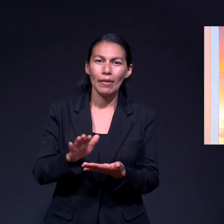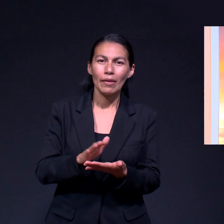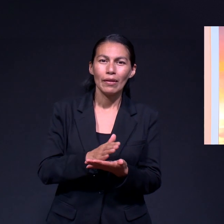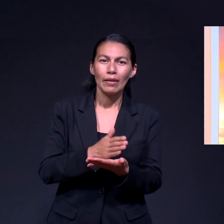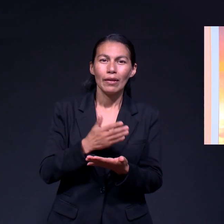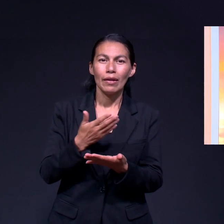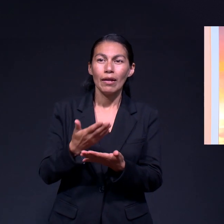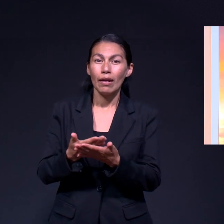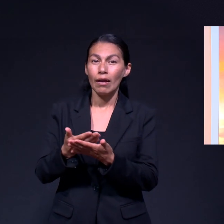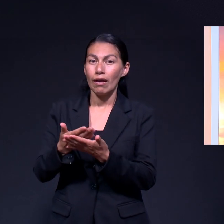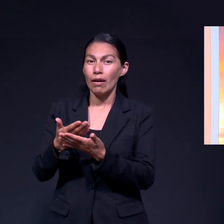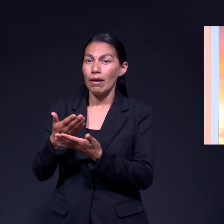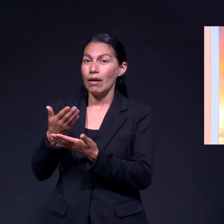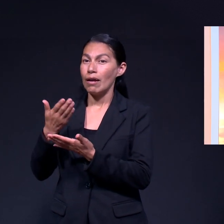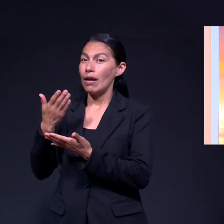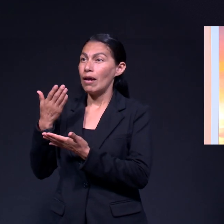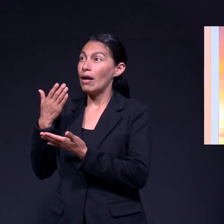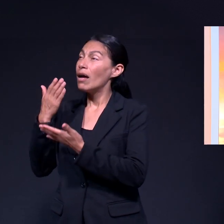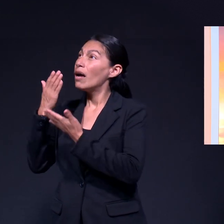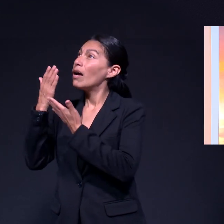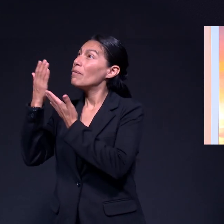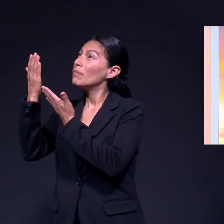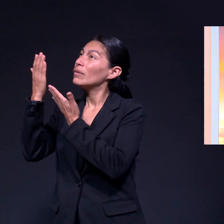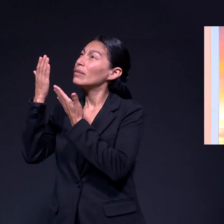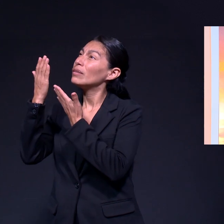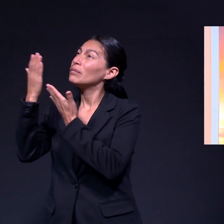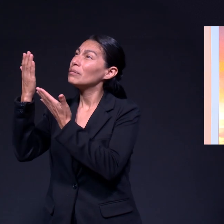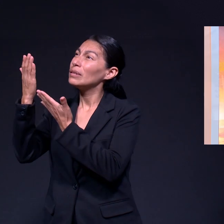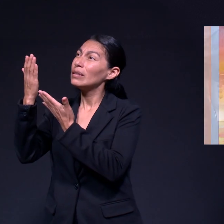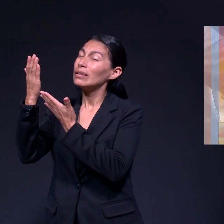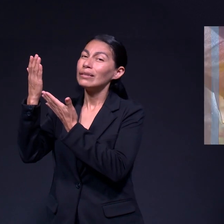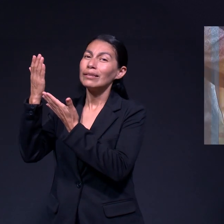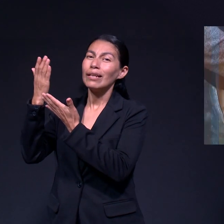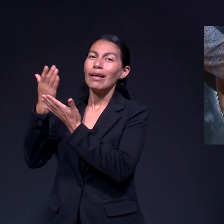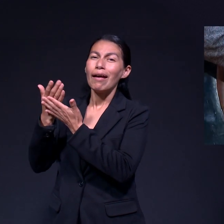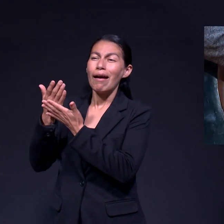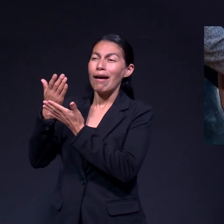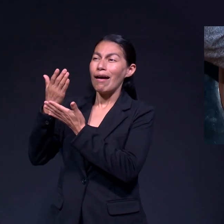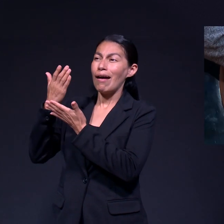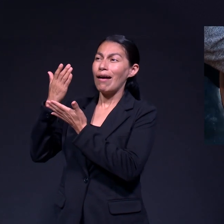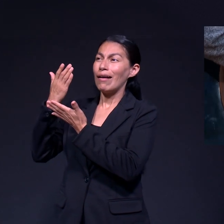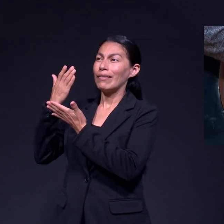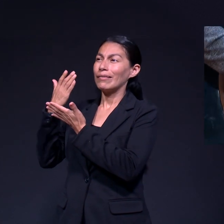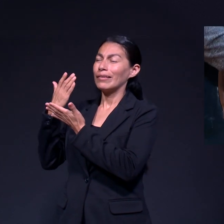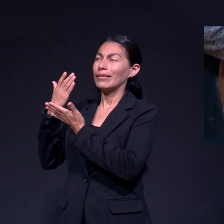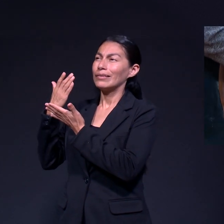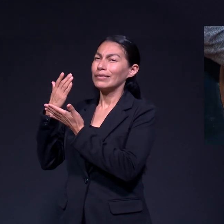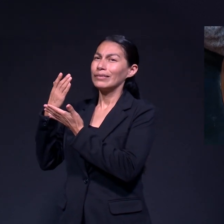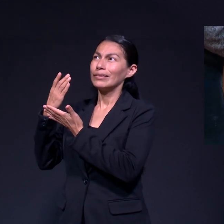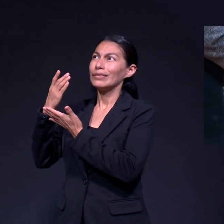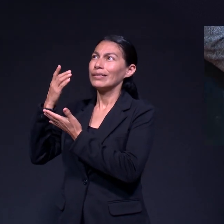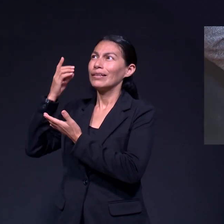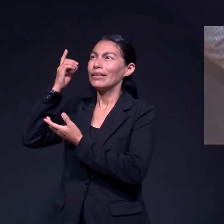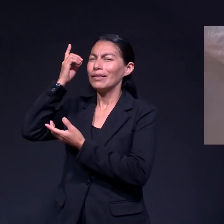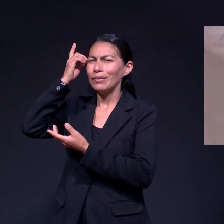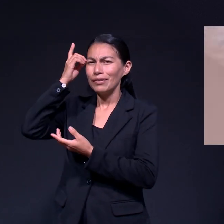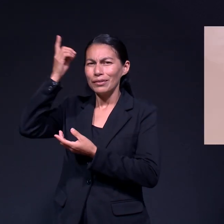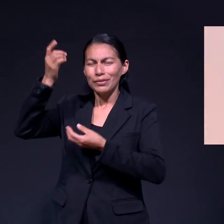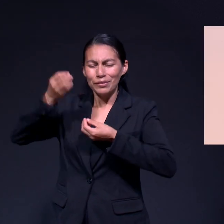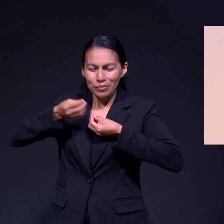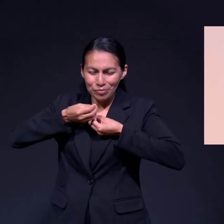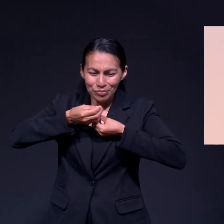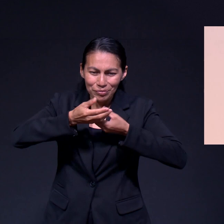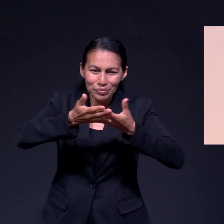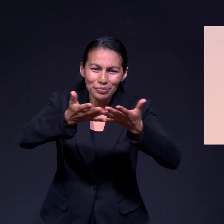Una salida construida Está antes